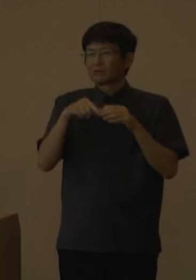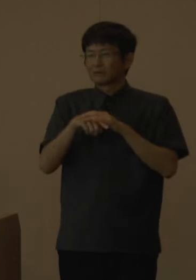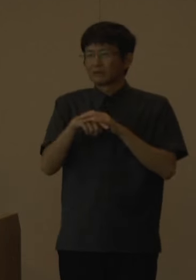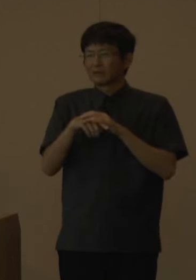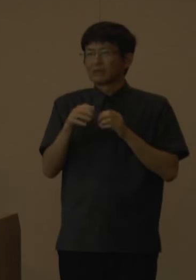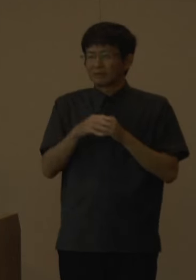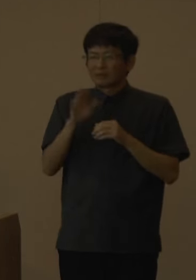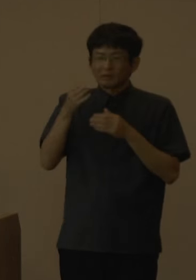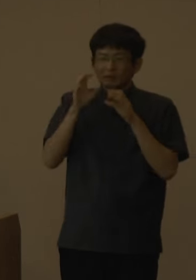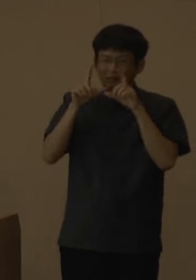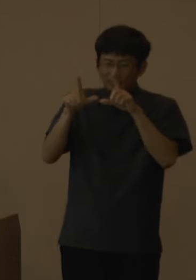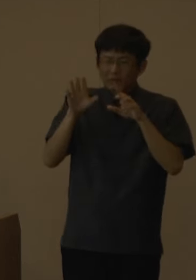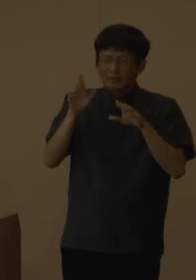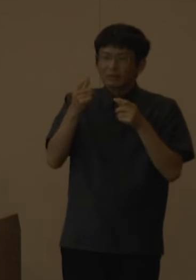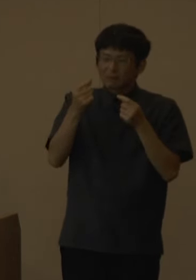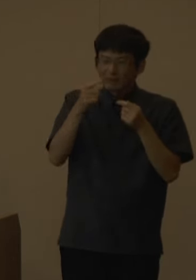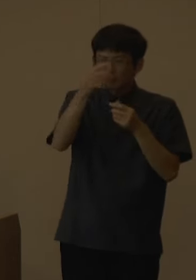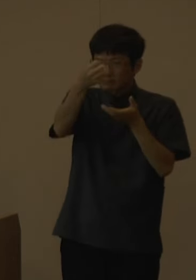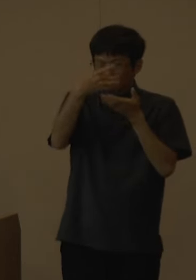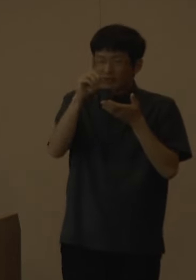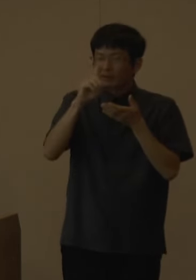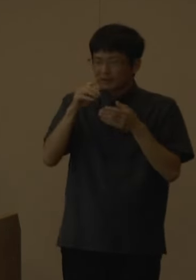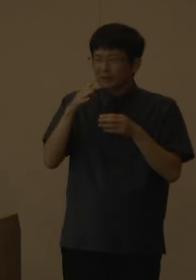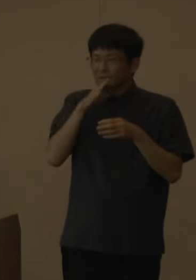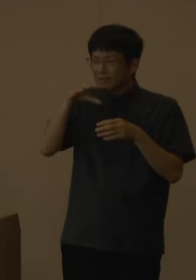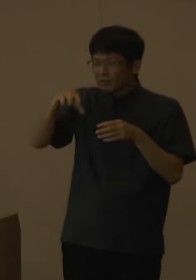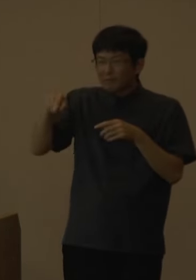場のやっぱり調査が必要だということがありますので、